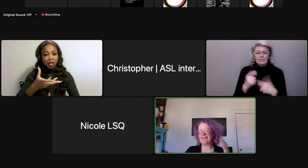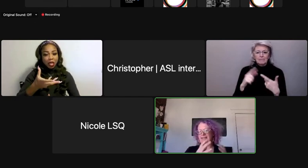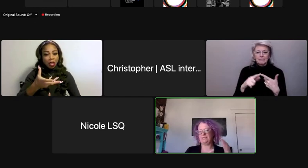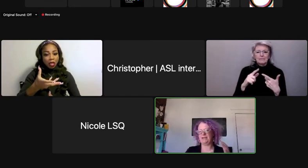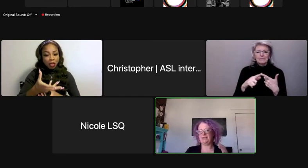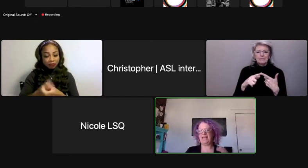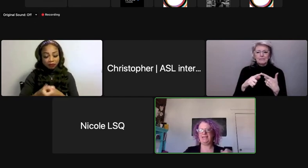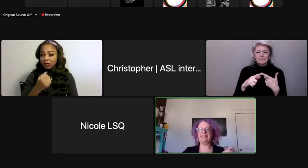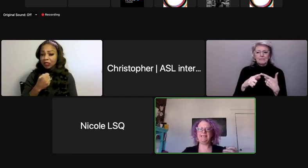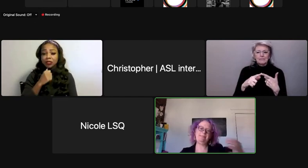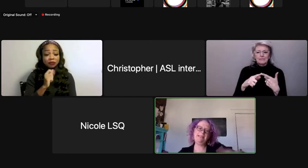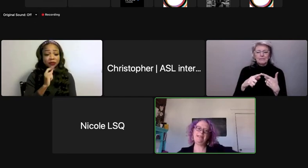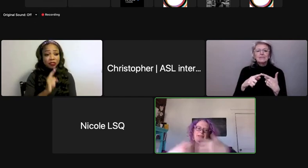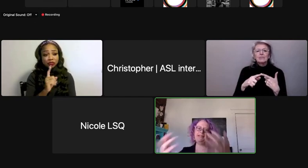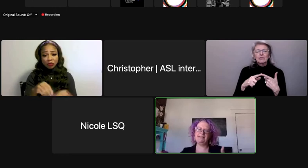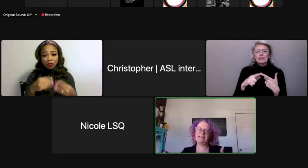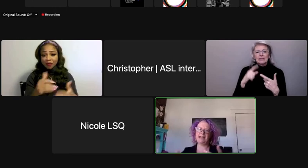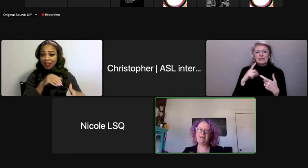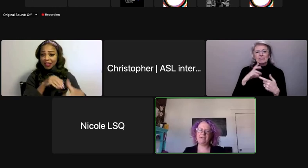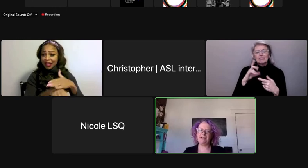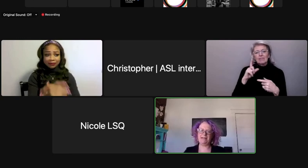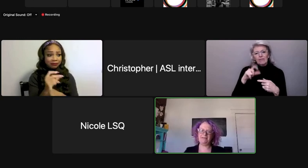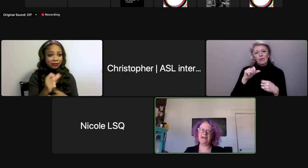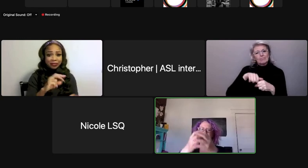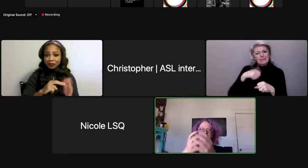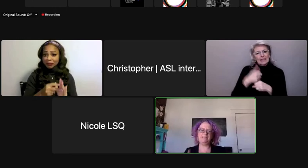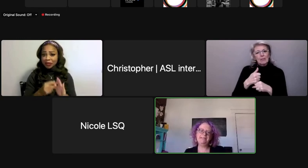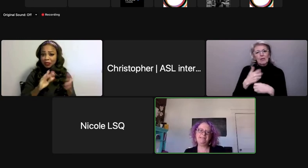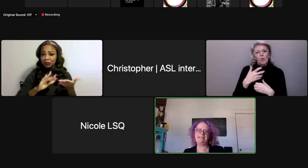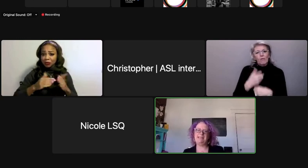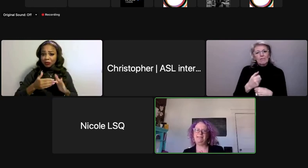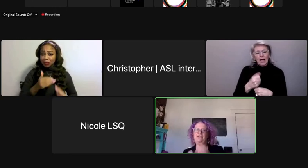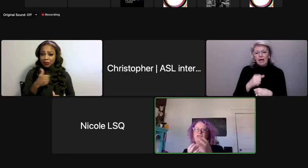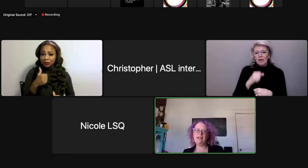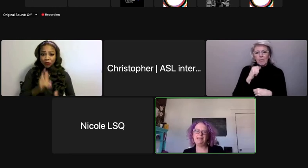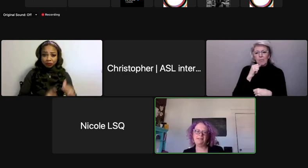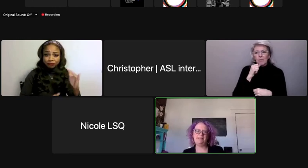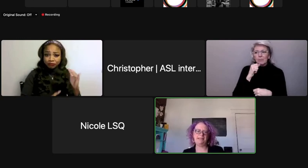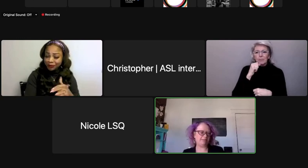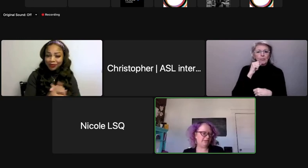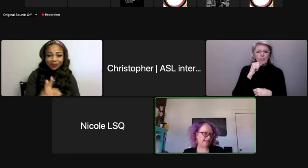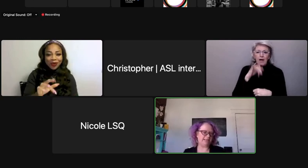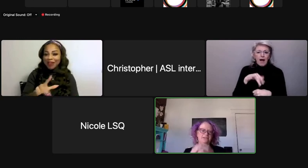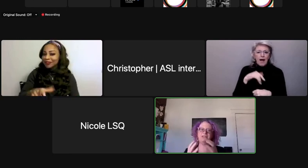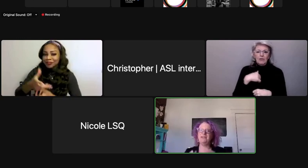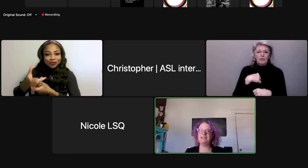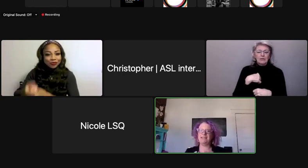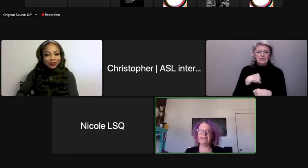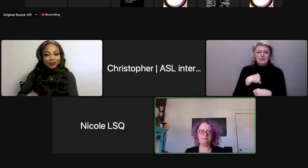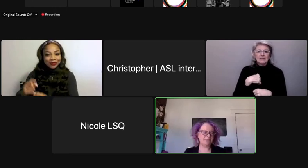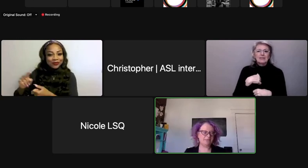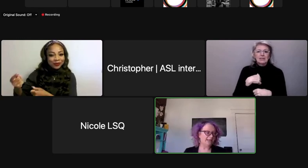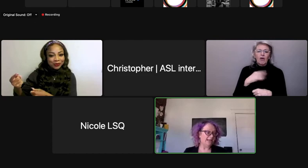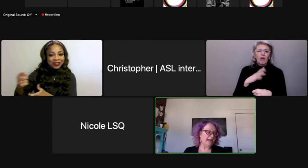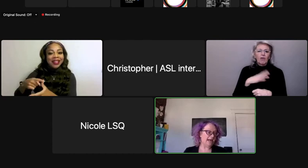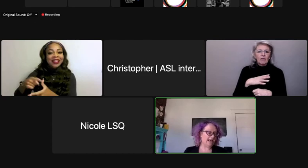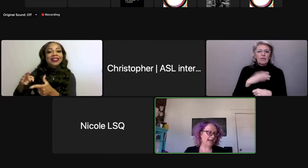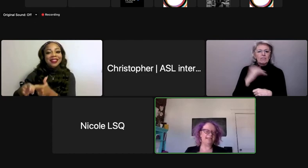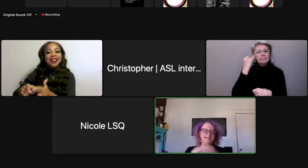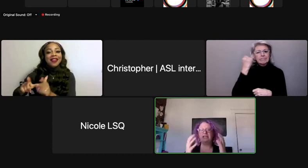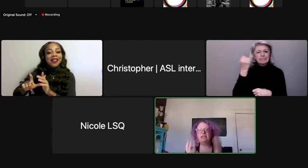d'établir la confiance parce que c'est pas parce qu'on on a des initiatives